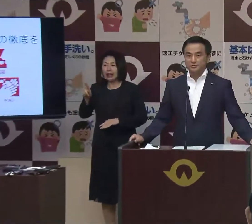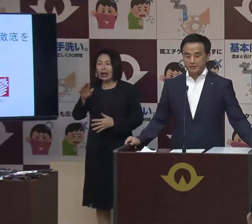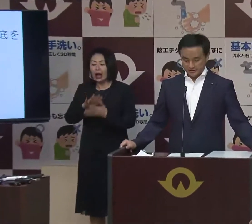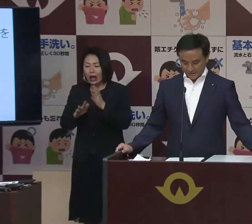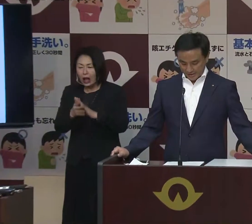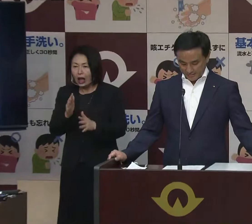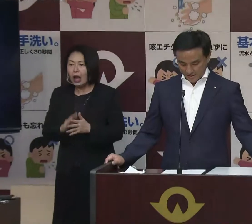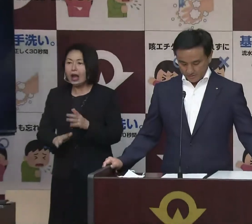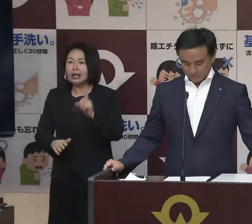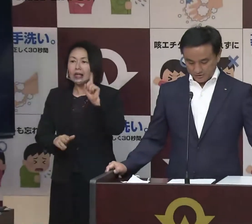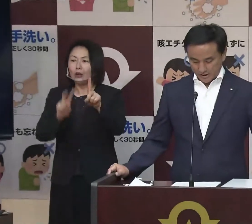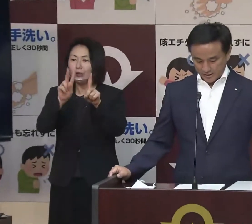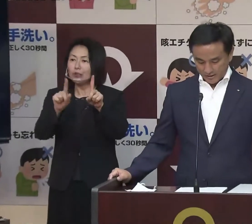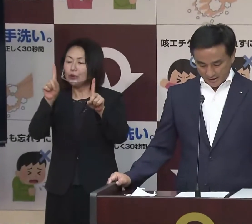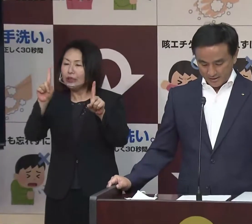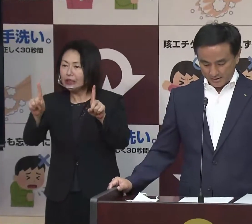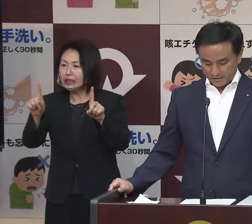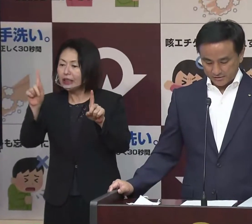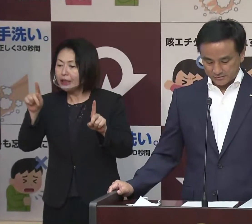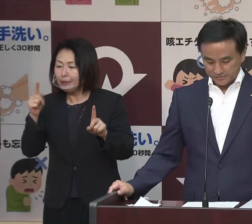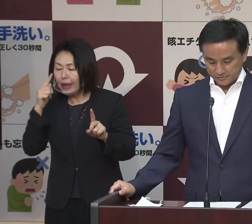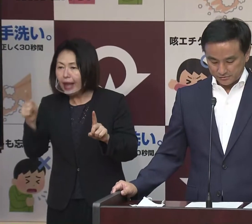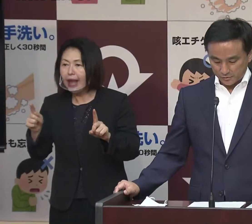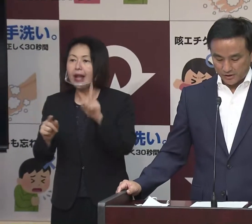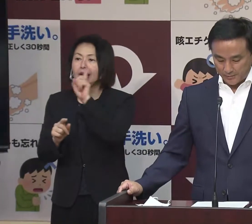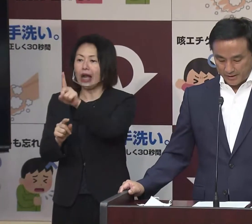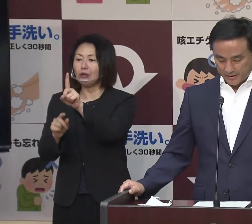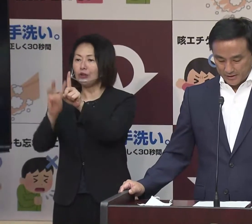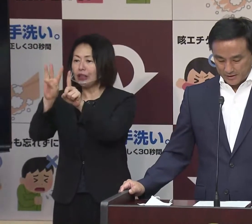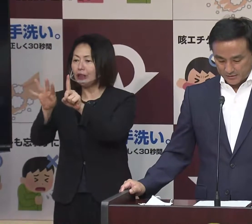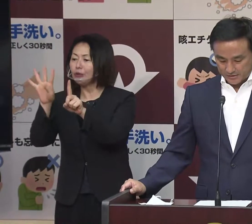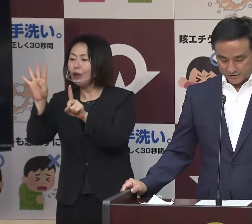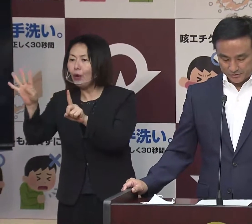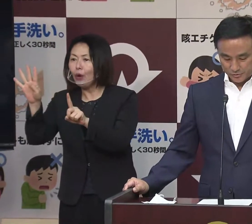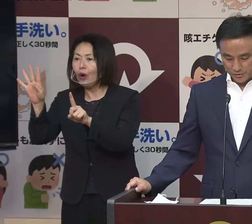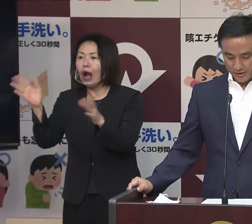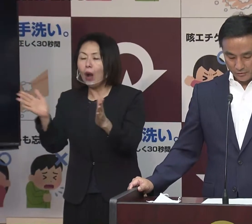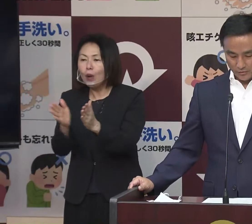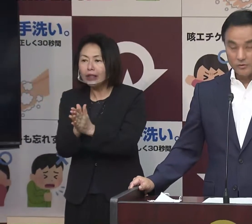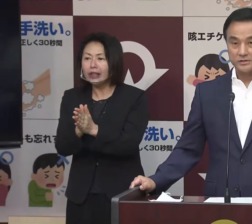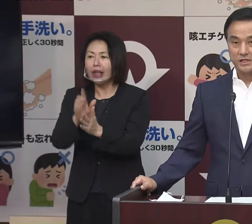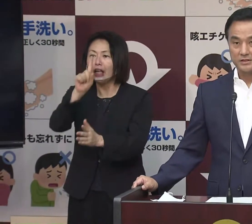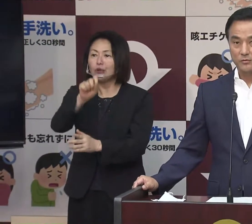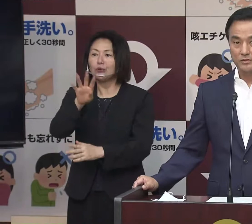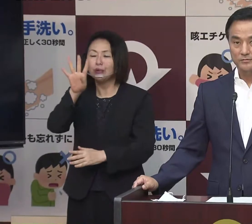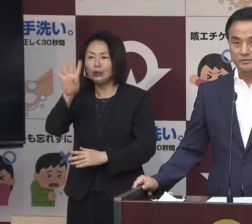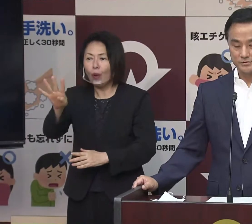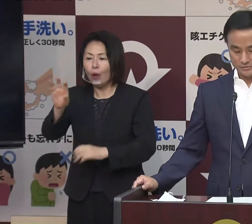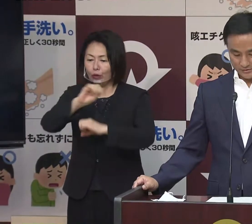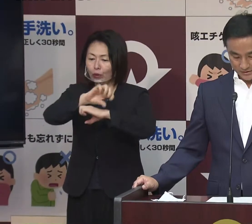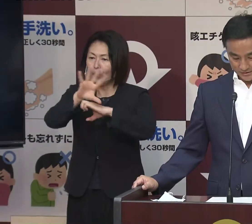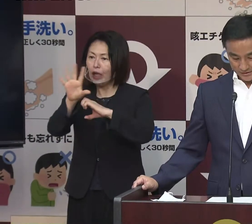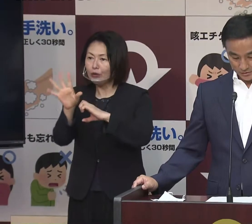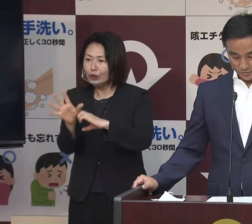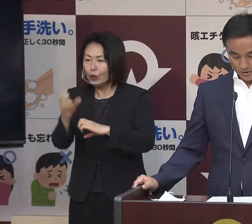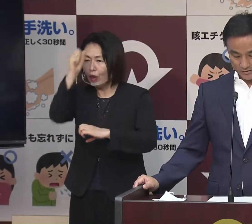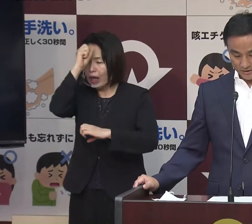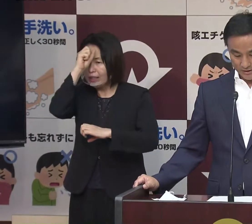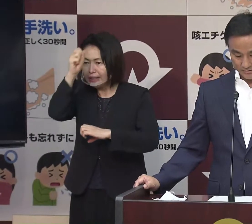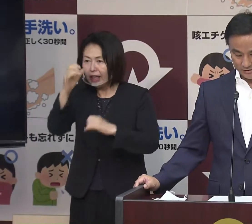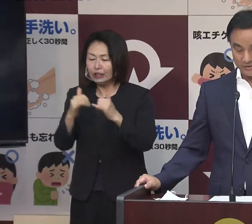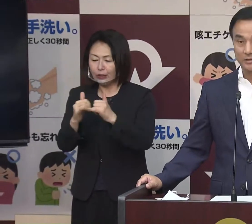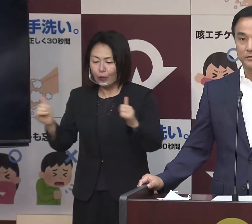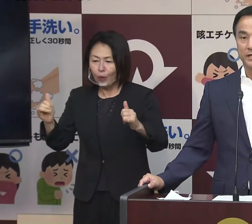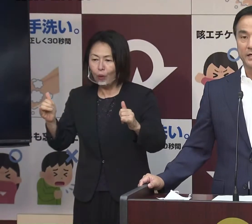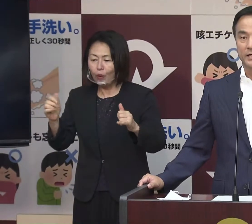121例目、そしてから134例目、合わせて14例の新型コロナウイルス感染症の患者